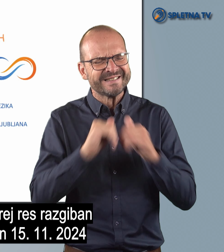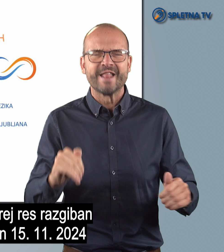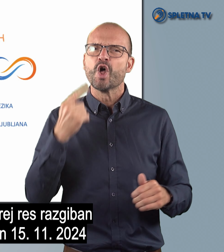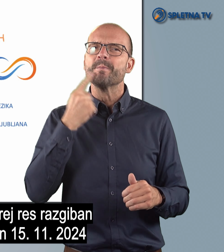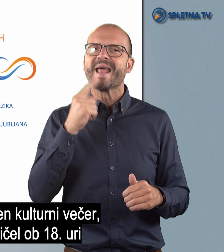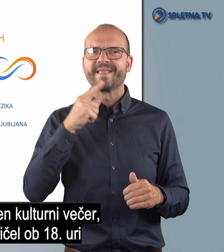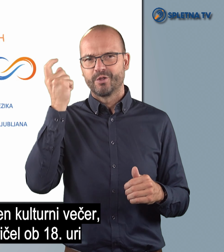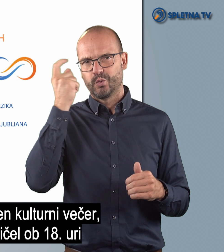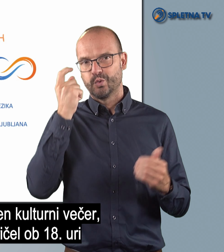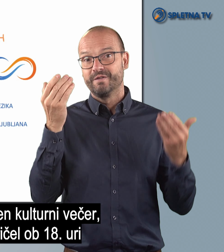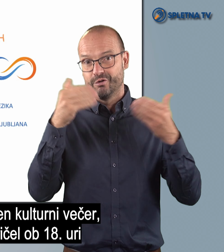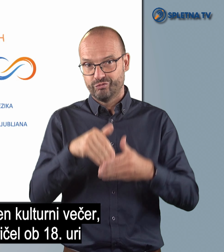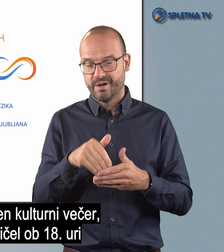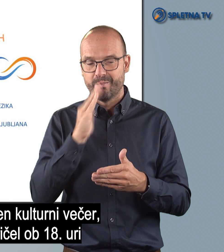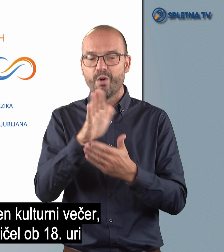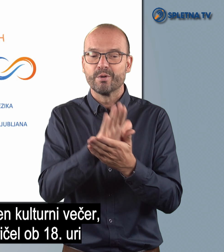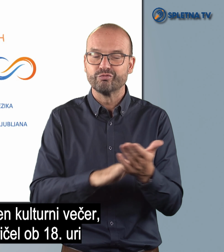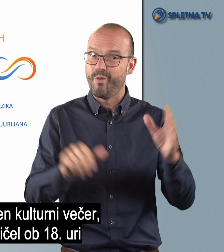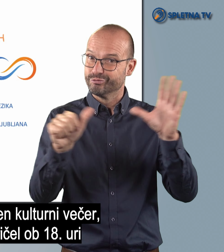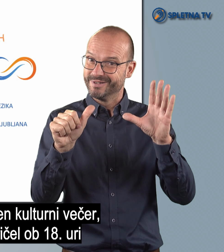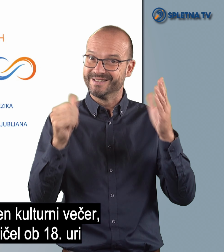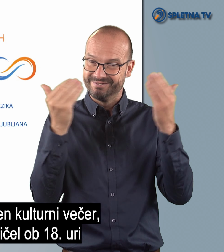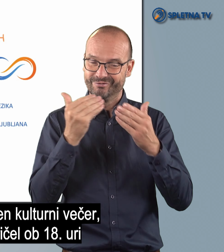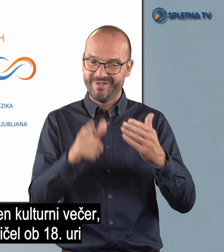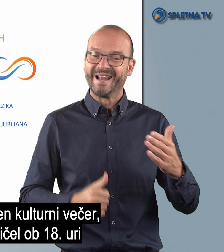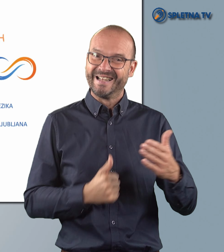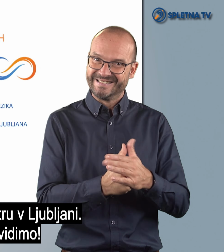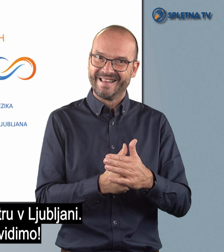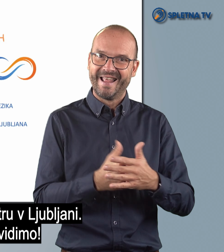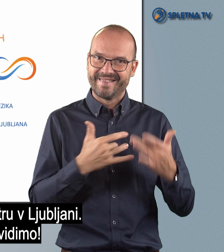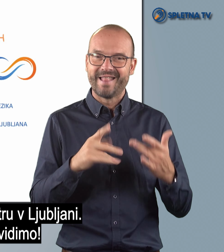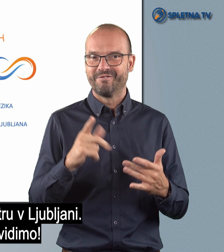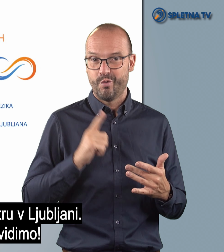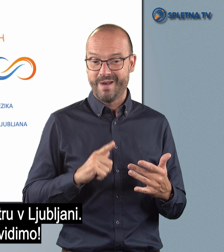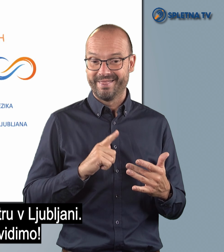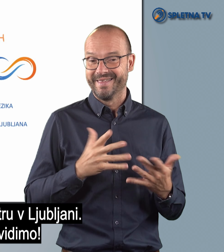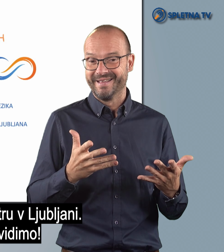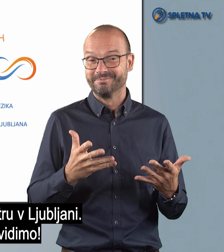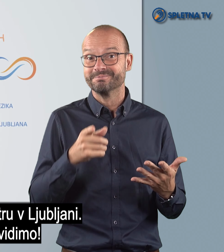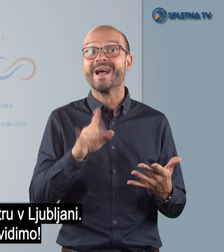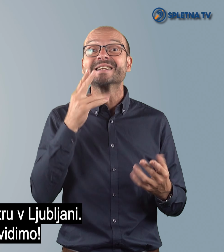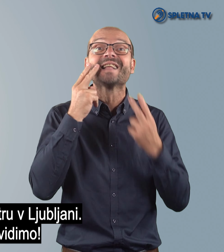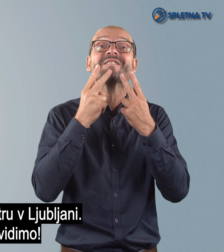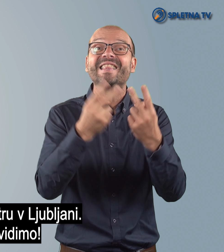večer, ki se bo pričel ob 18. uri v City teatru v Ljubljani. Se vidimo!